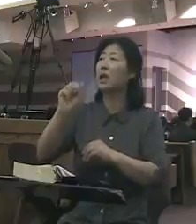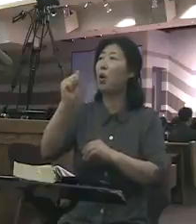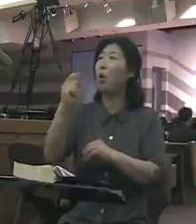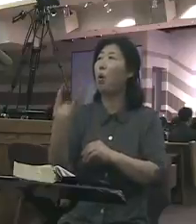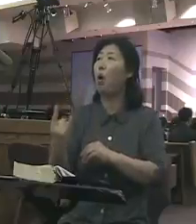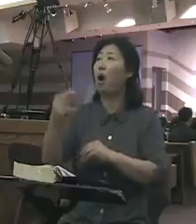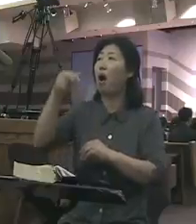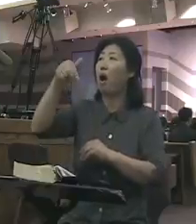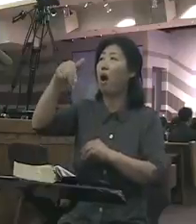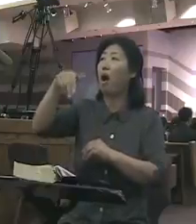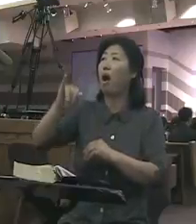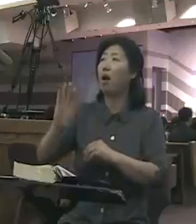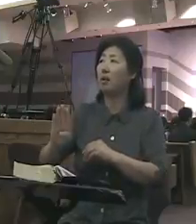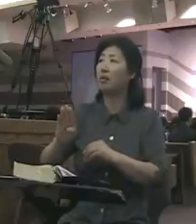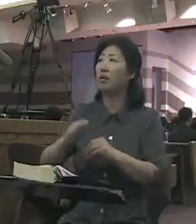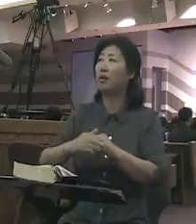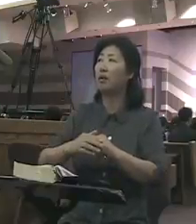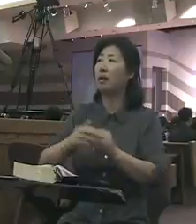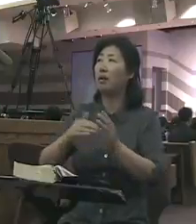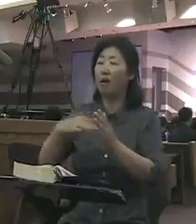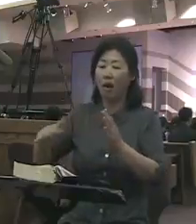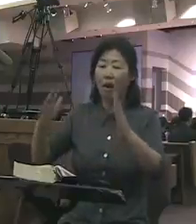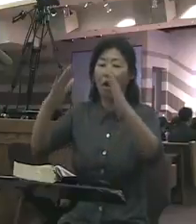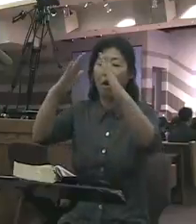있는데 그 집은 아직도 있어서 얼마나